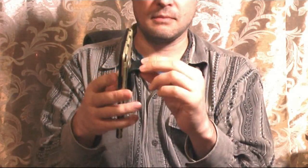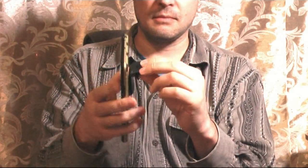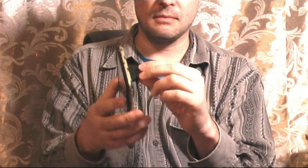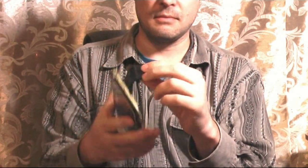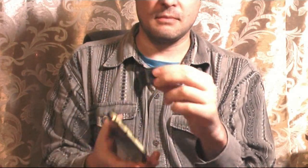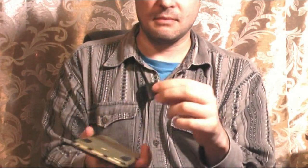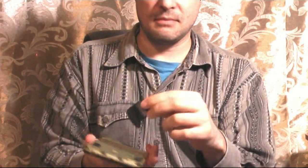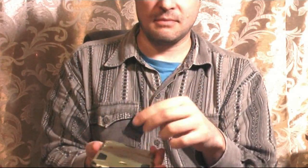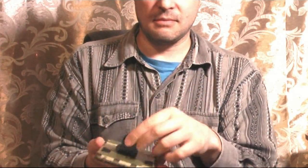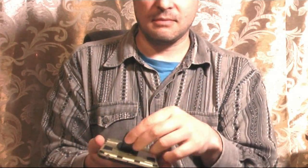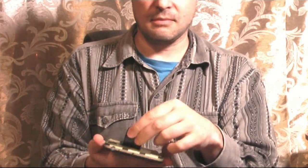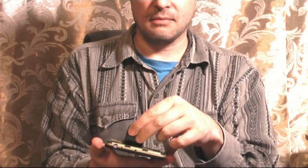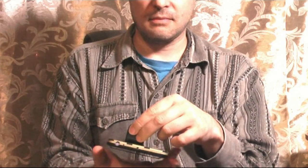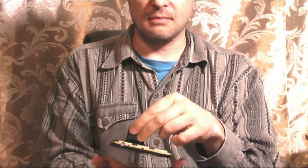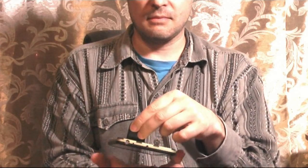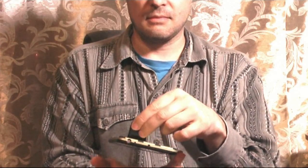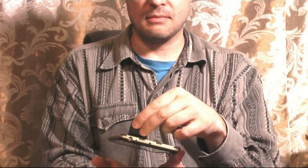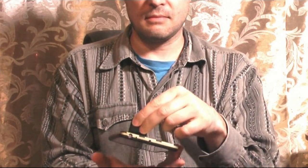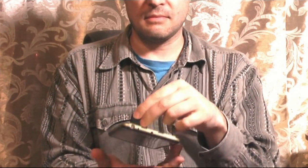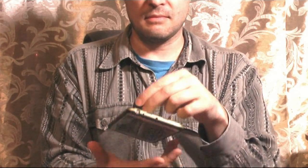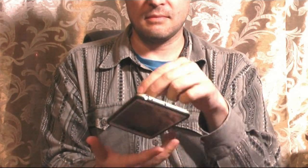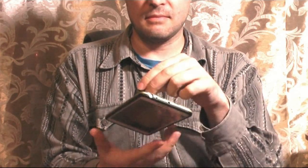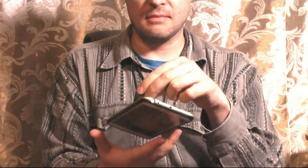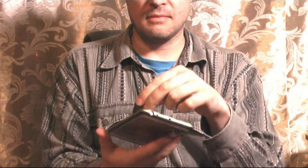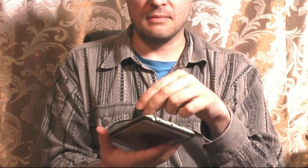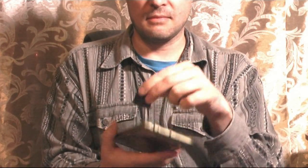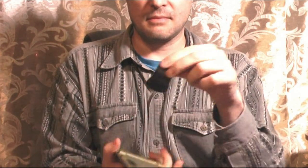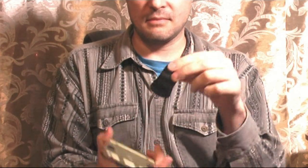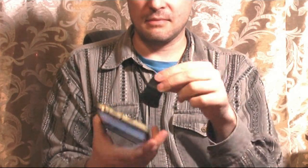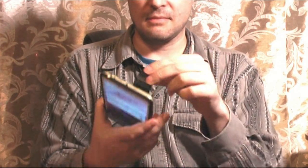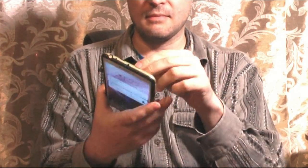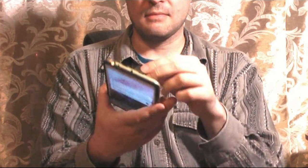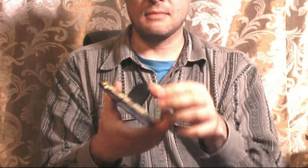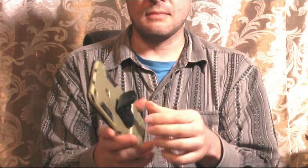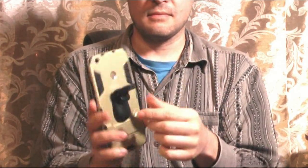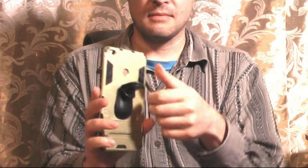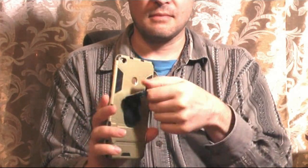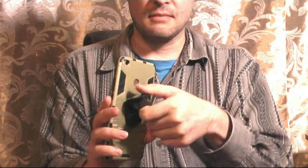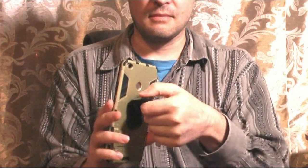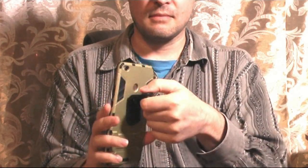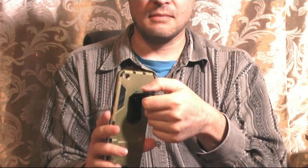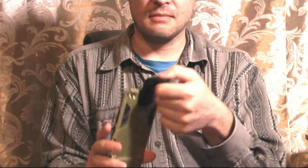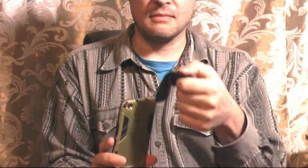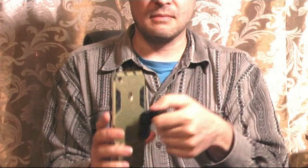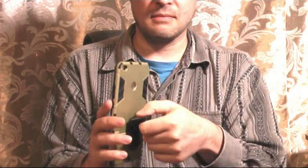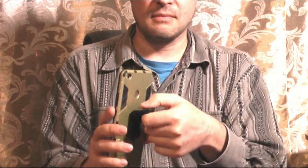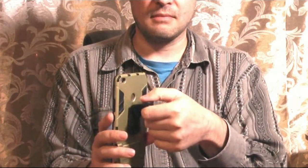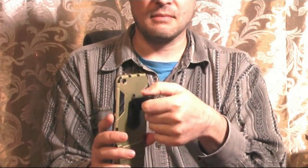не осталось, но последний момент, да, нашли кусочек. И все цифры, номер двигателя, именно вот эта деталь была обломана,